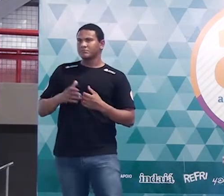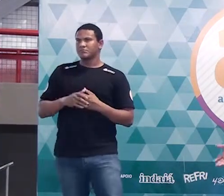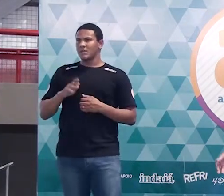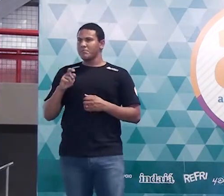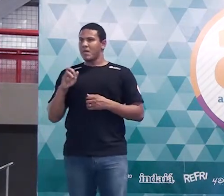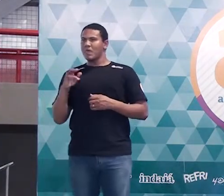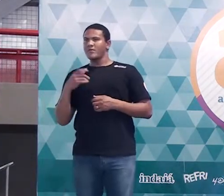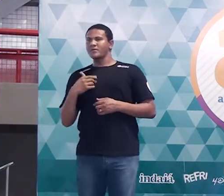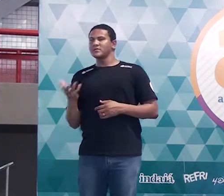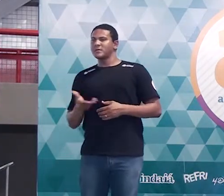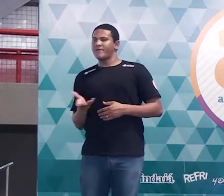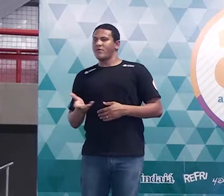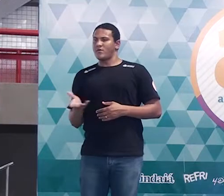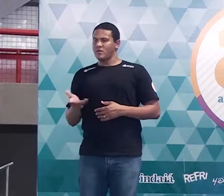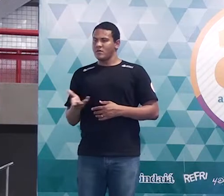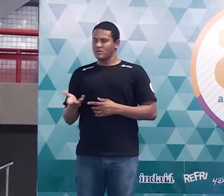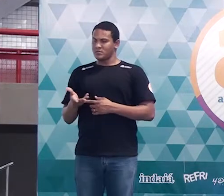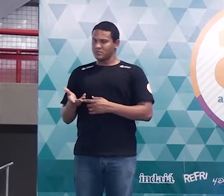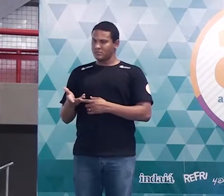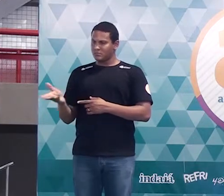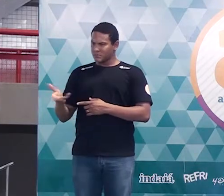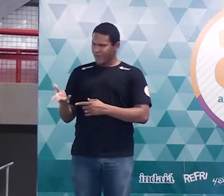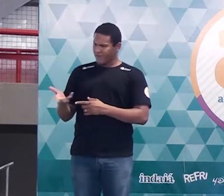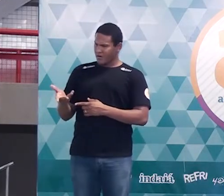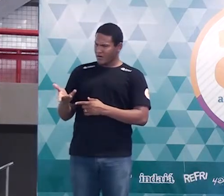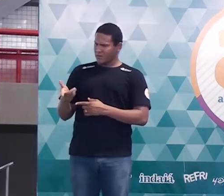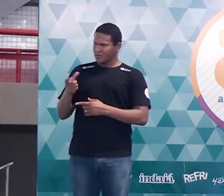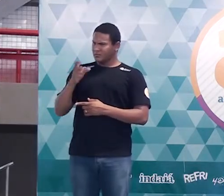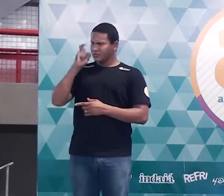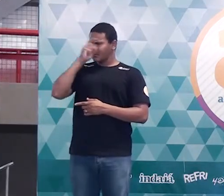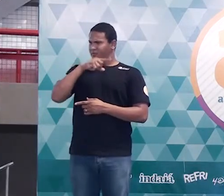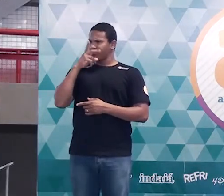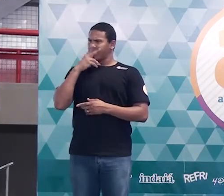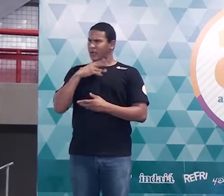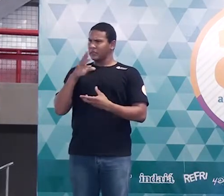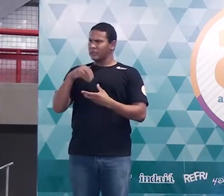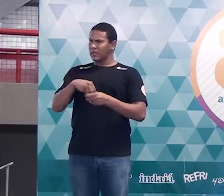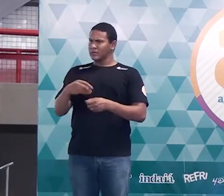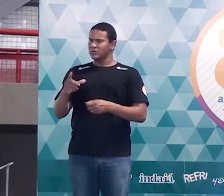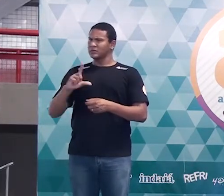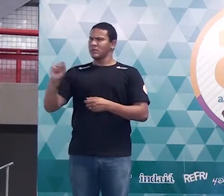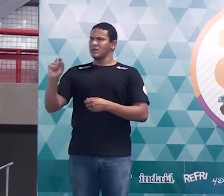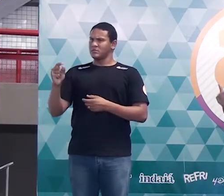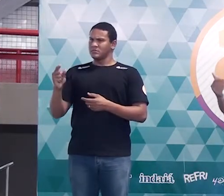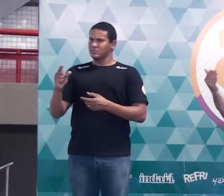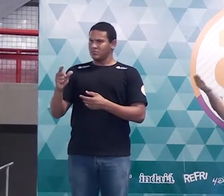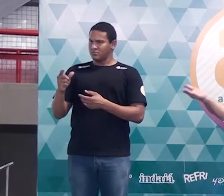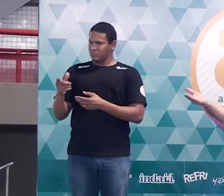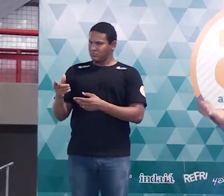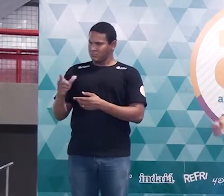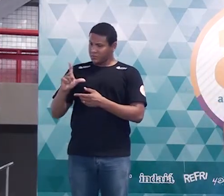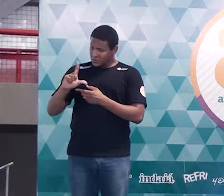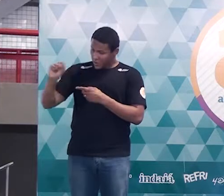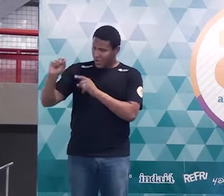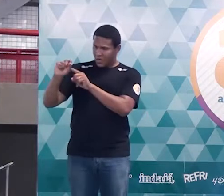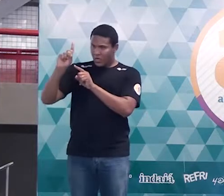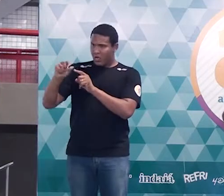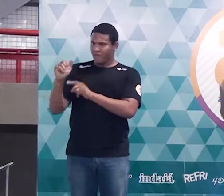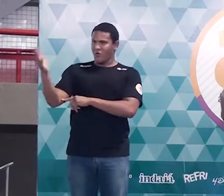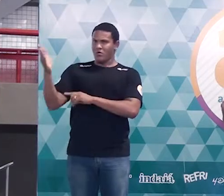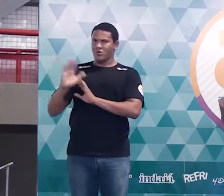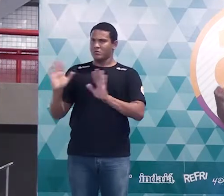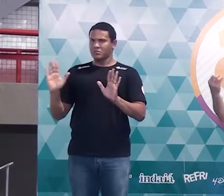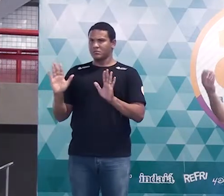sair fora. Eu digo, meu filho, depois saia dentro para ver como é. Sair só pode ser fora.